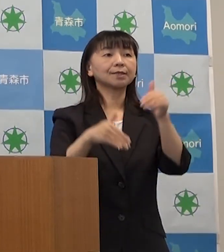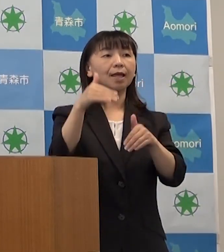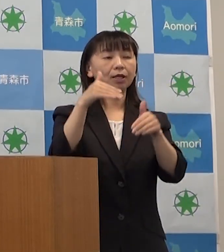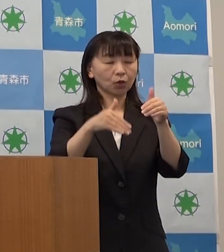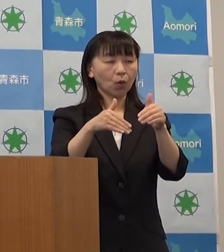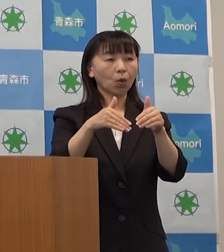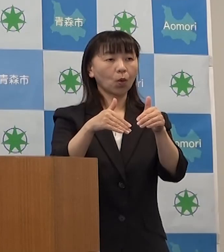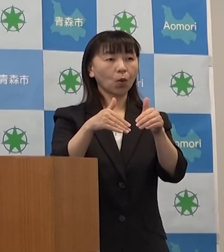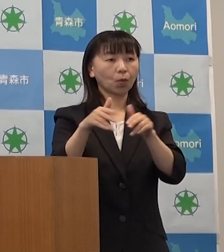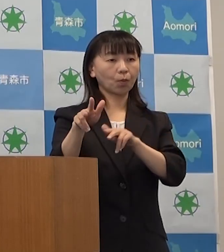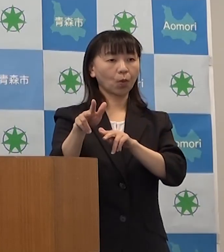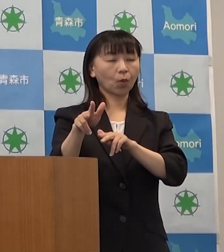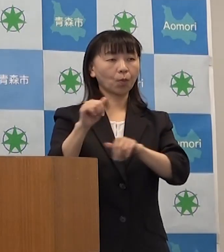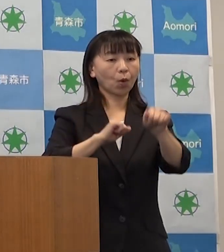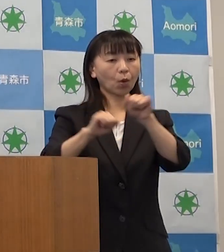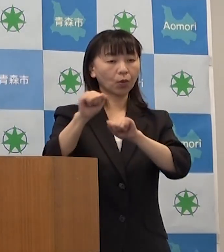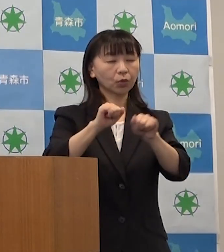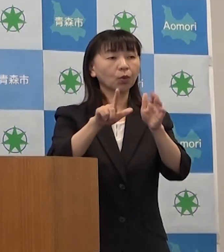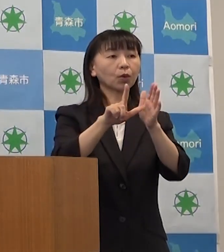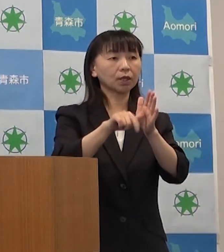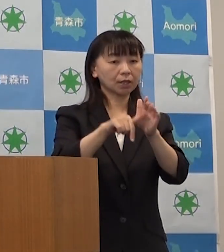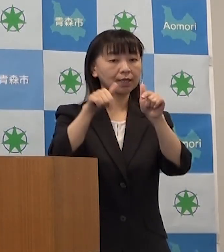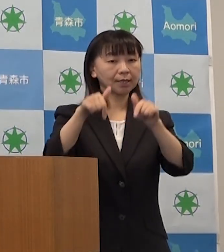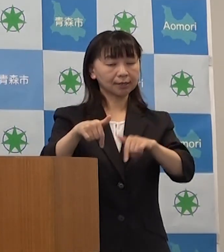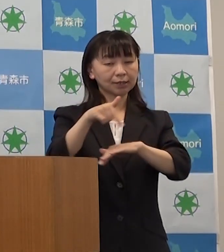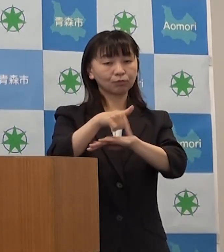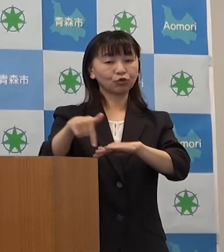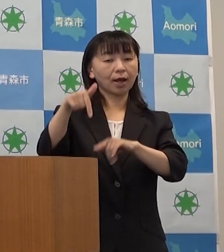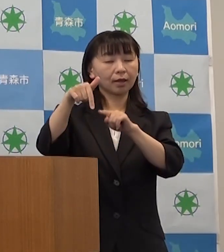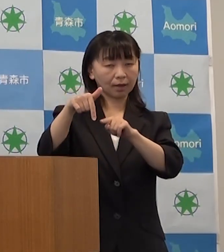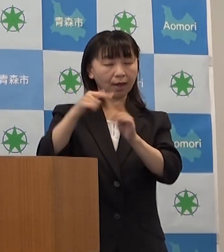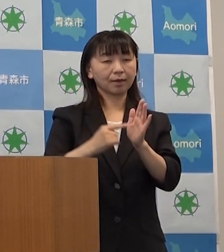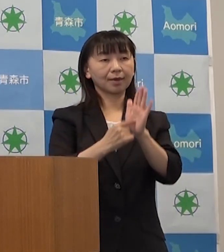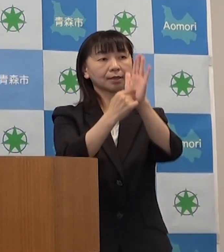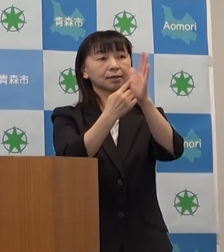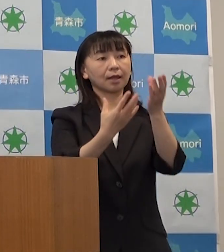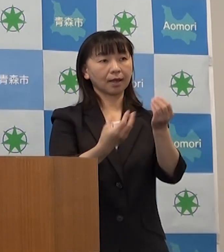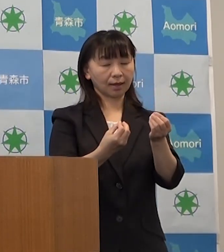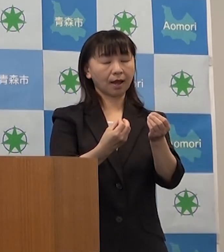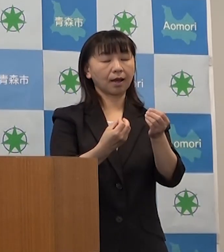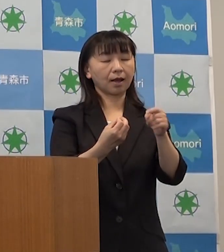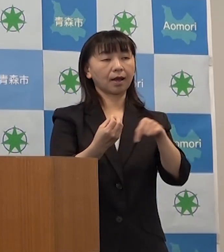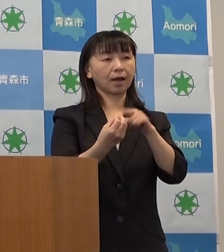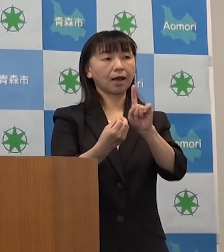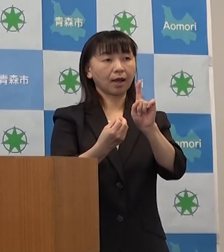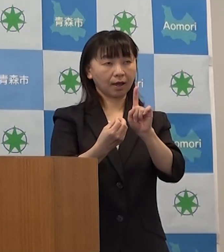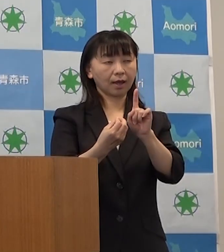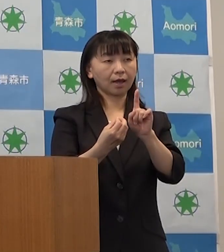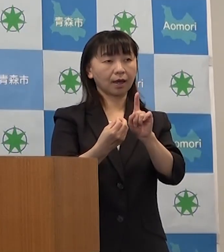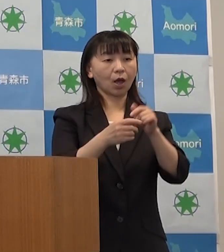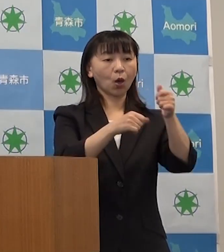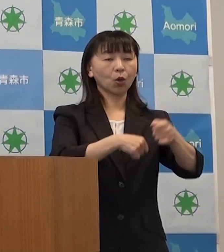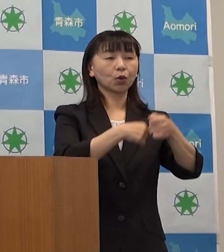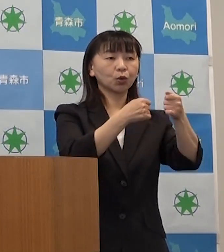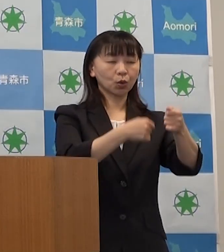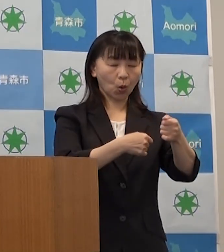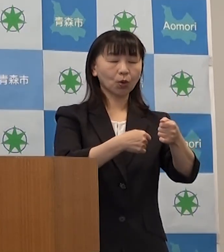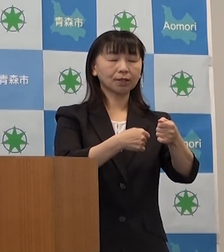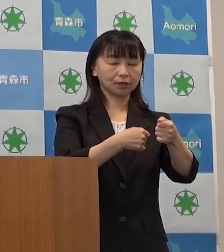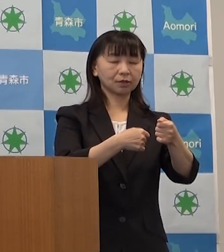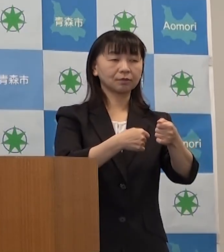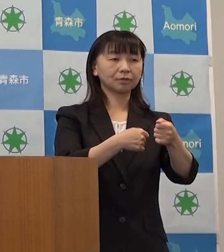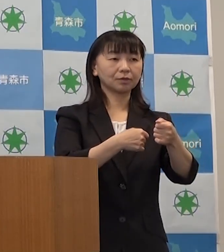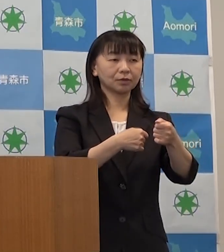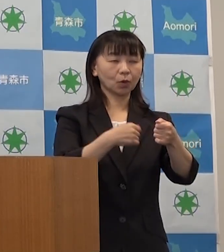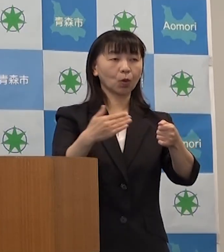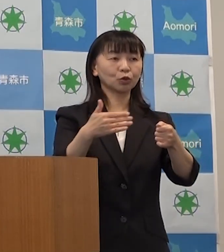に西市長が公約の中に掲げられていた、農林水産業のブランド化